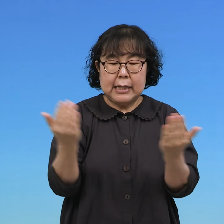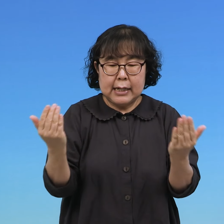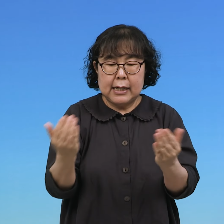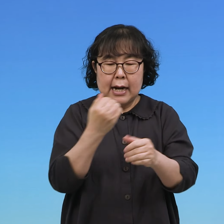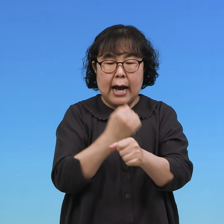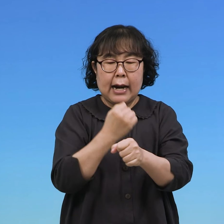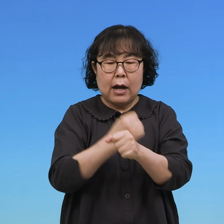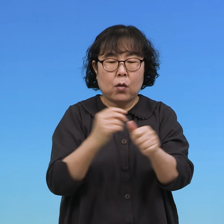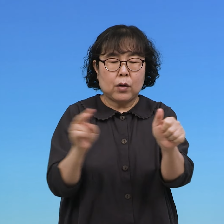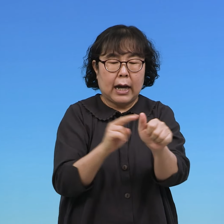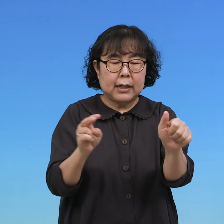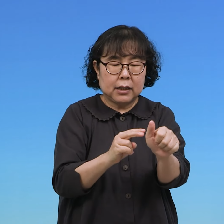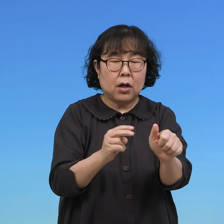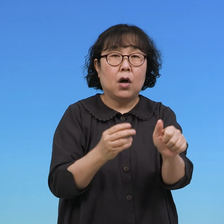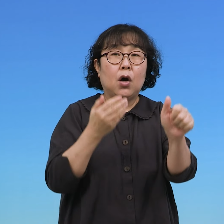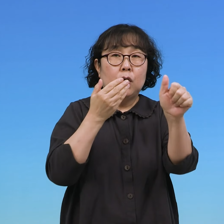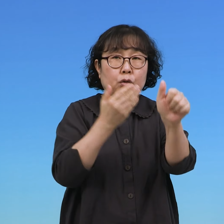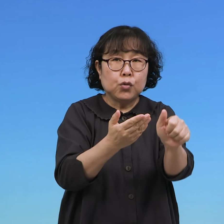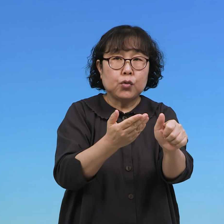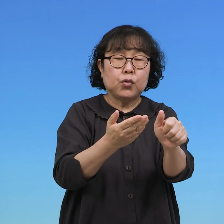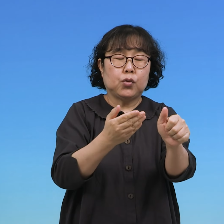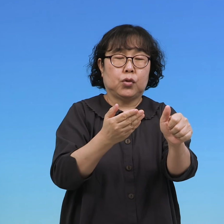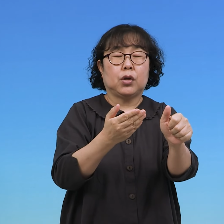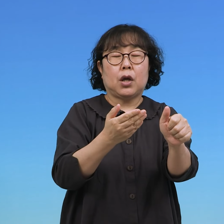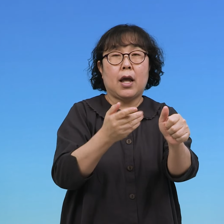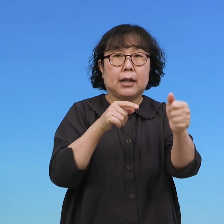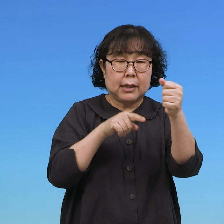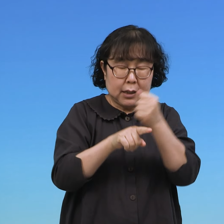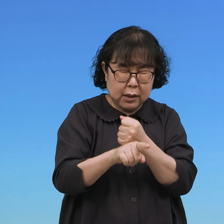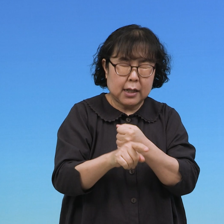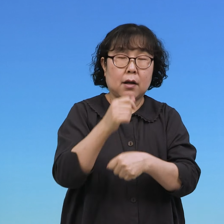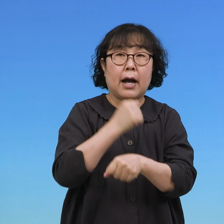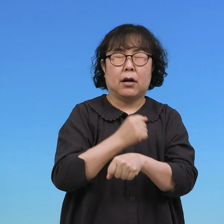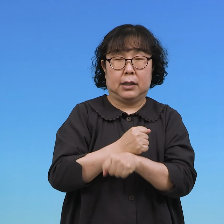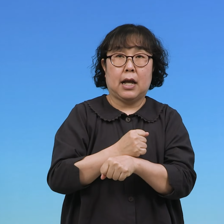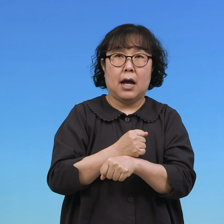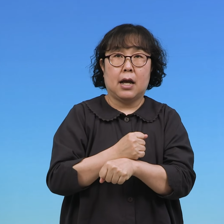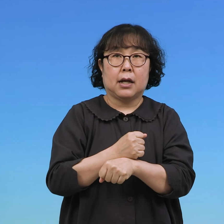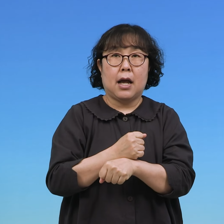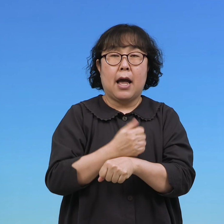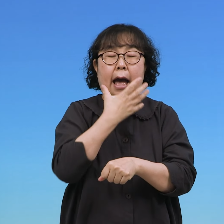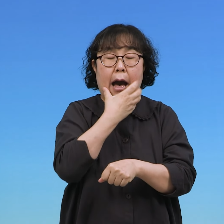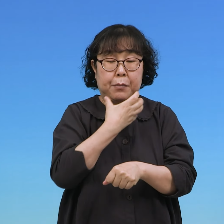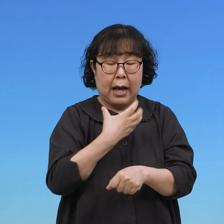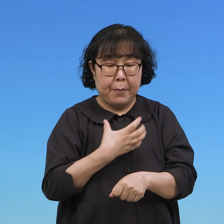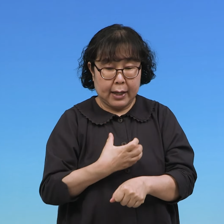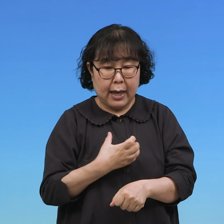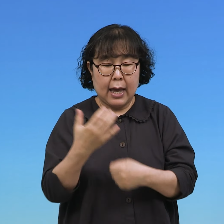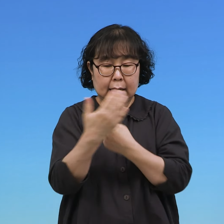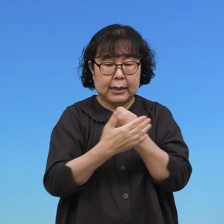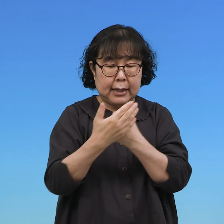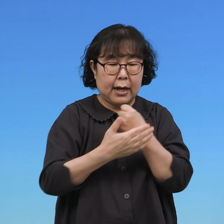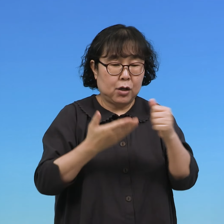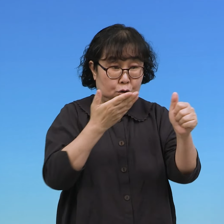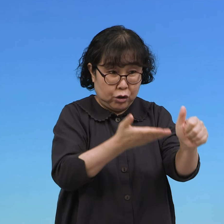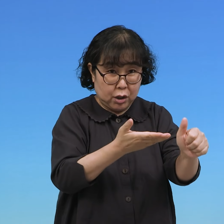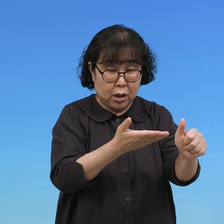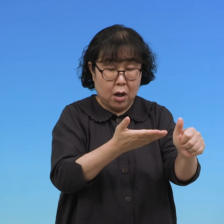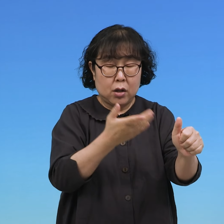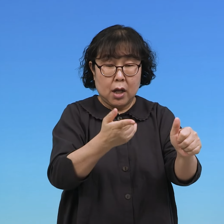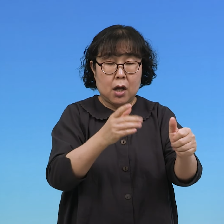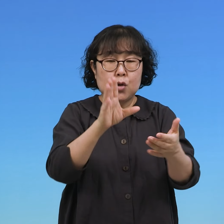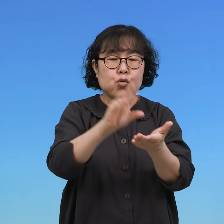들어보세요. 하나님께서 아브라함을 복의 통로로 그에게 모든 은혜로운 복들을 주시면서 숙제를 하나